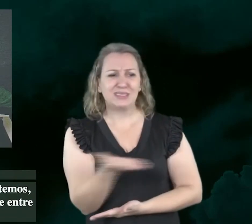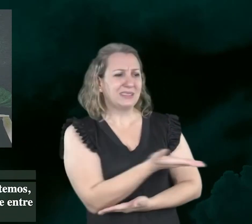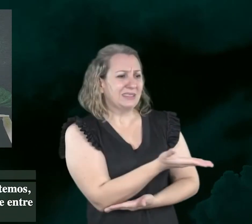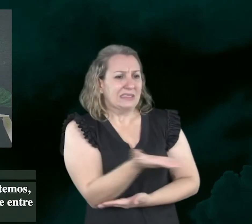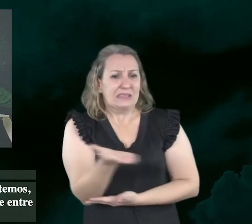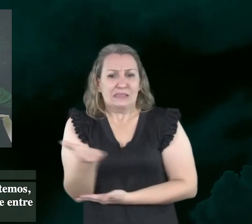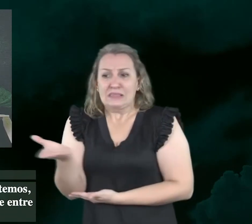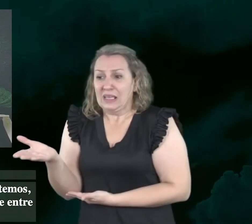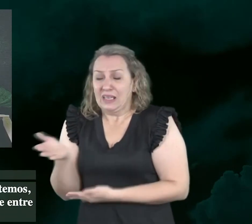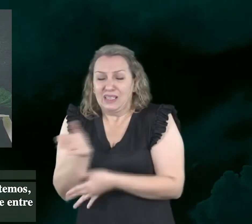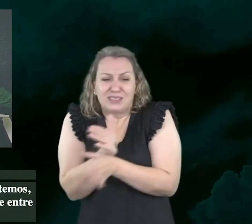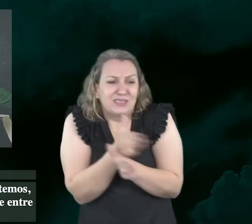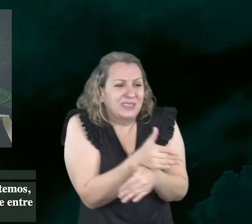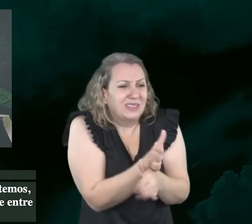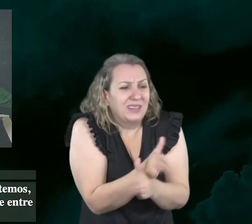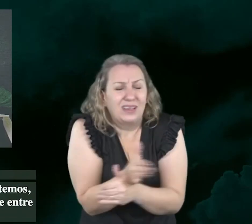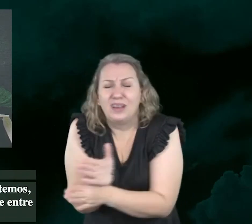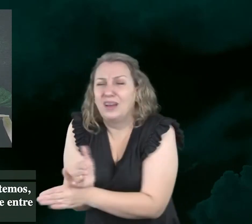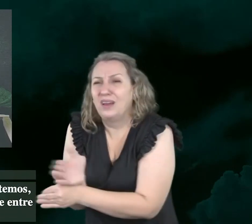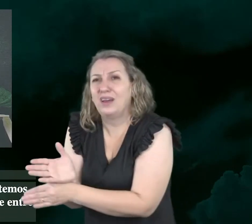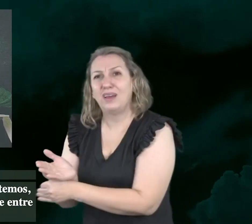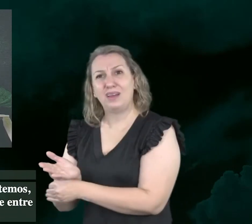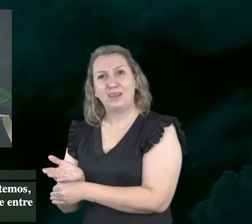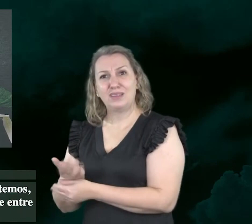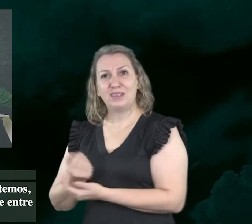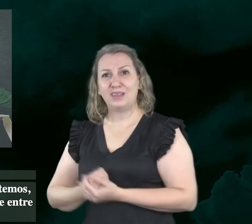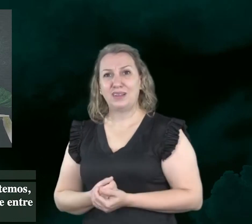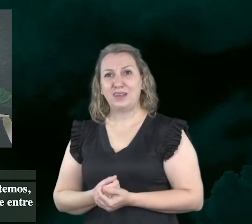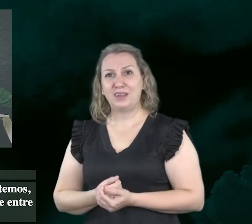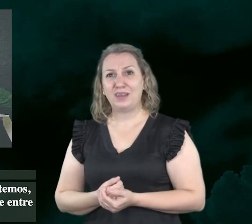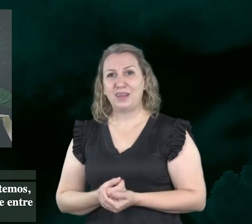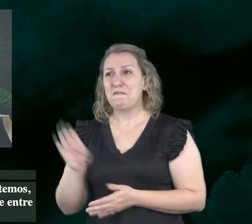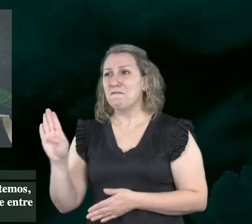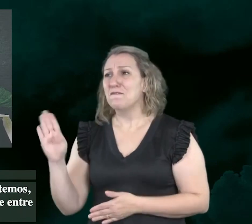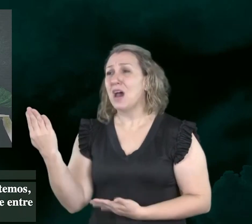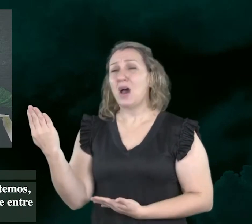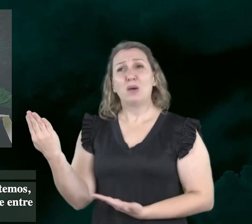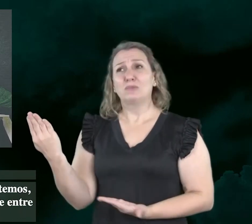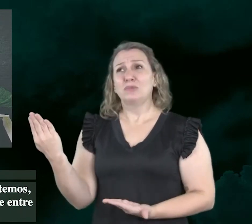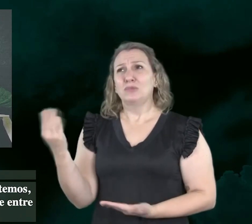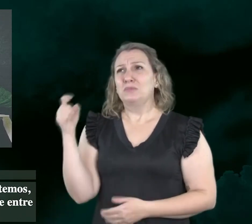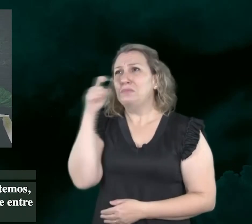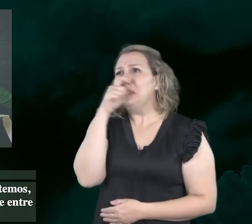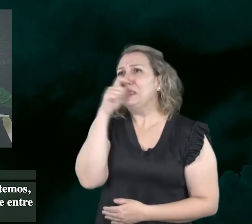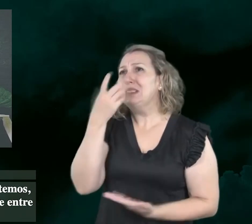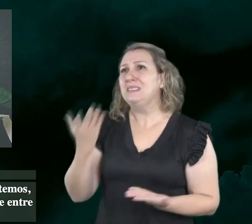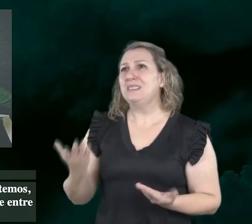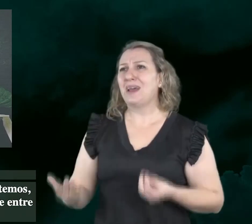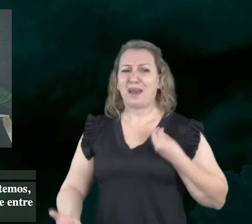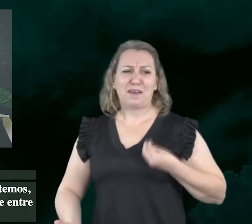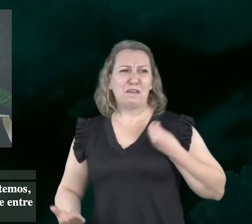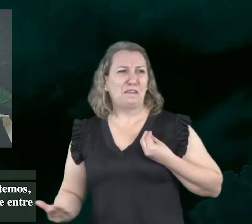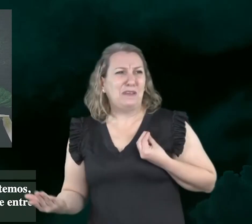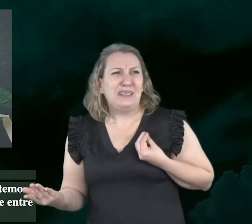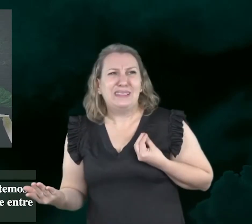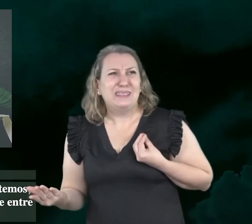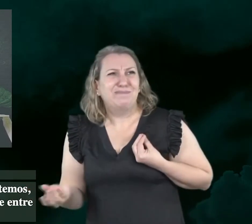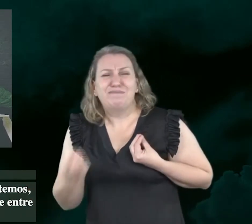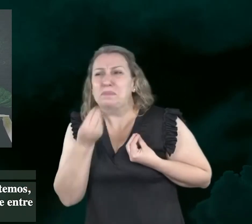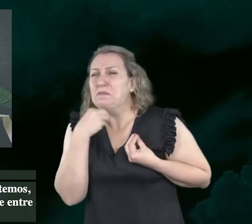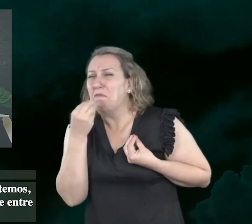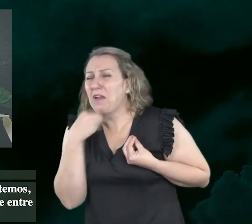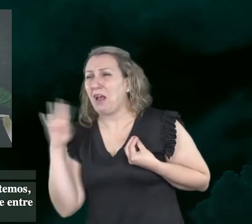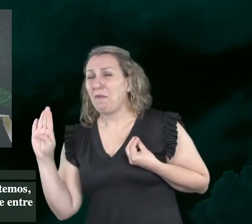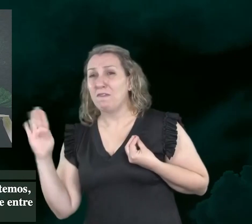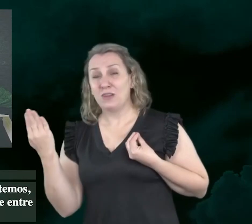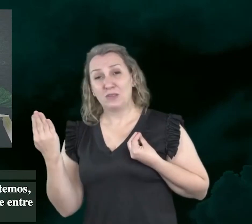é vaidade pura. As pessoas não sabem por que vivem, não tem sentido. Mas se nós pregarmos